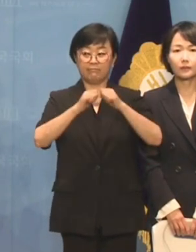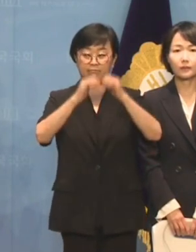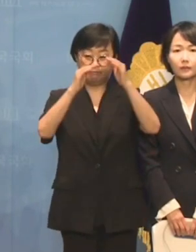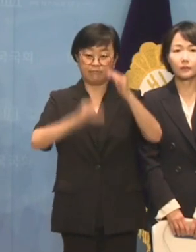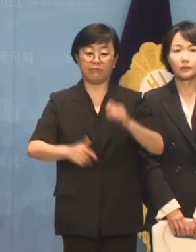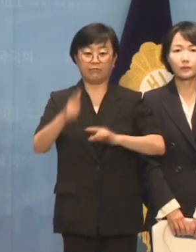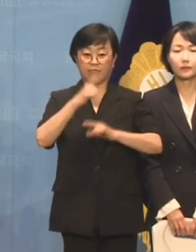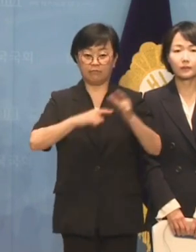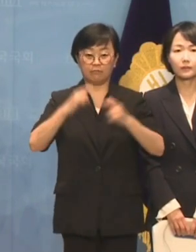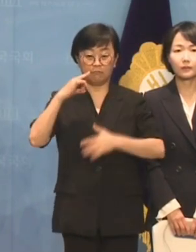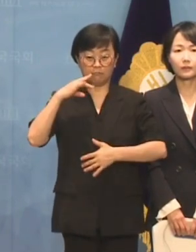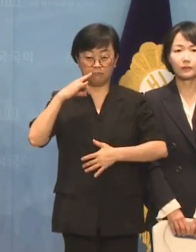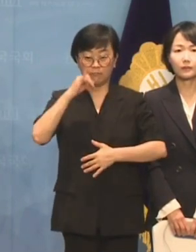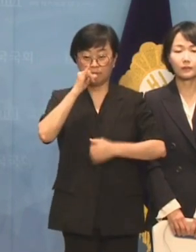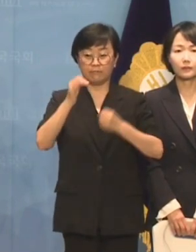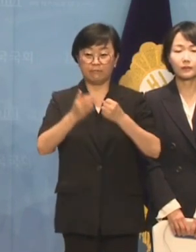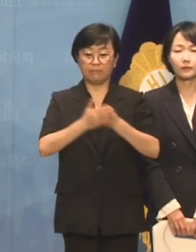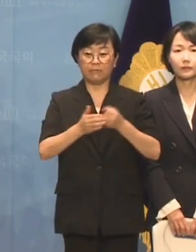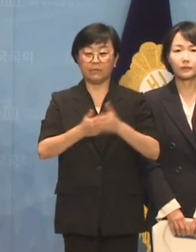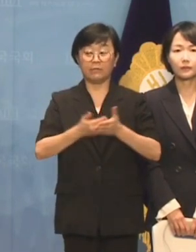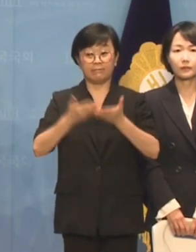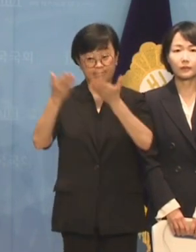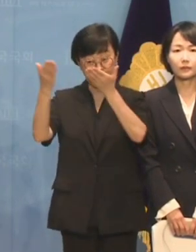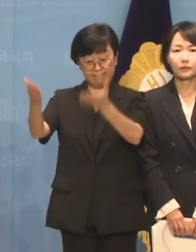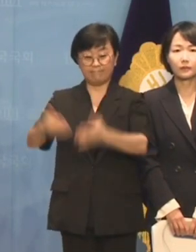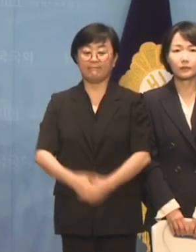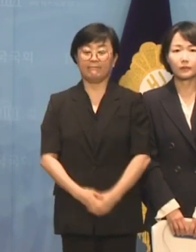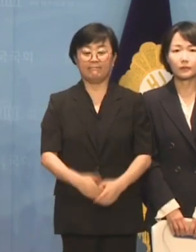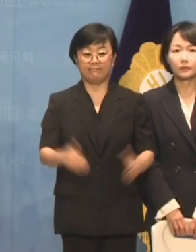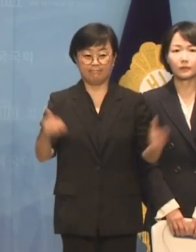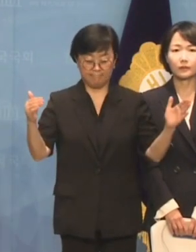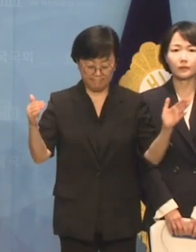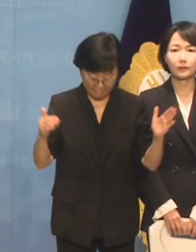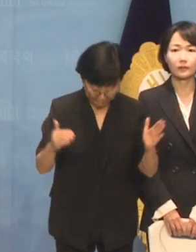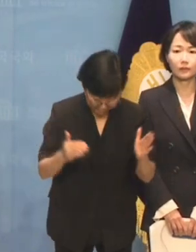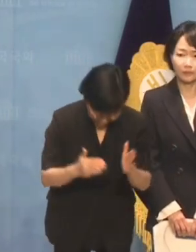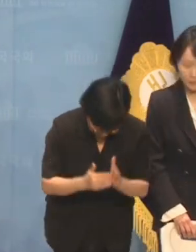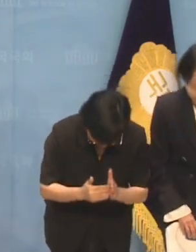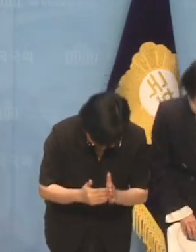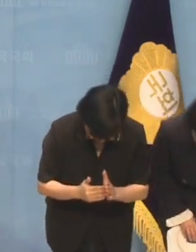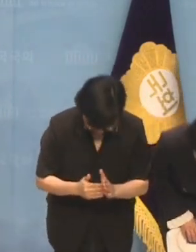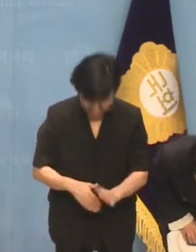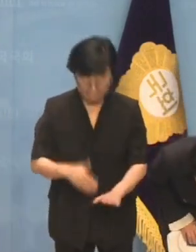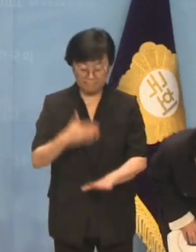자세한 것들 혹시 더 기자분들의 질문이 있으면 밖에서 받도록 하겠습니다. 이상으로 마치겠습니다. 고맙습니다.